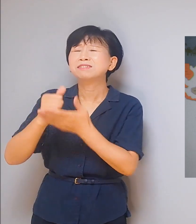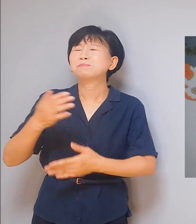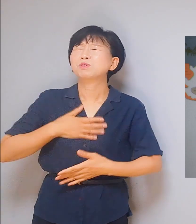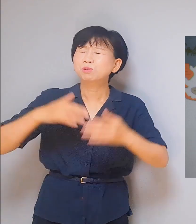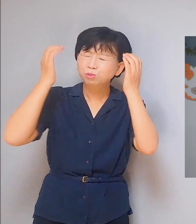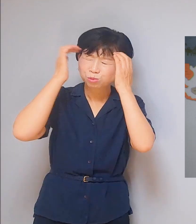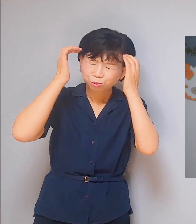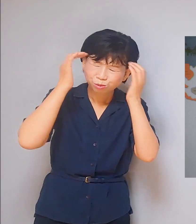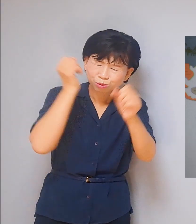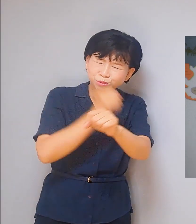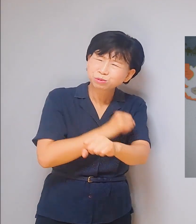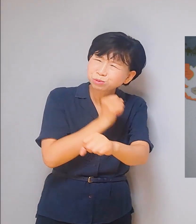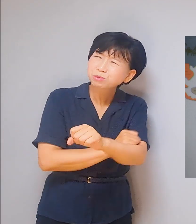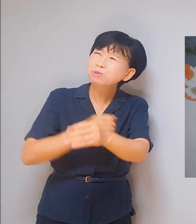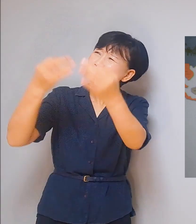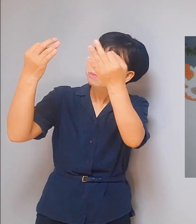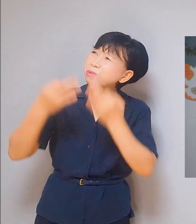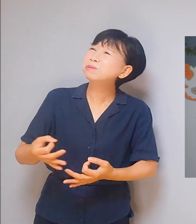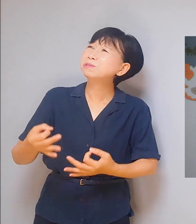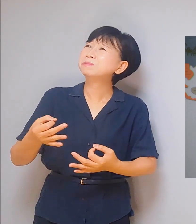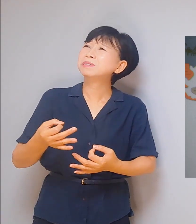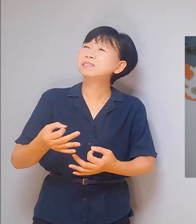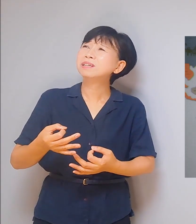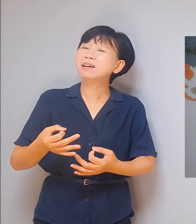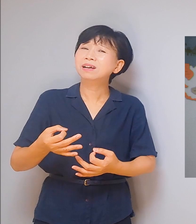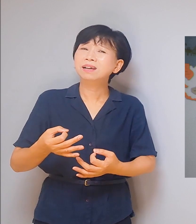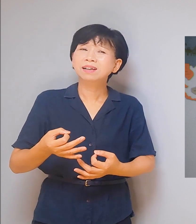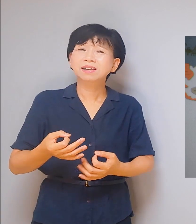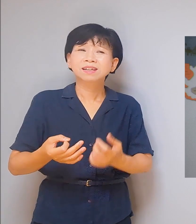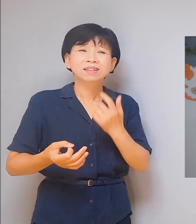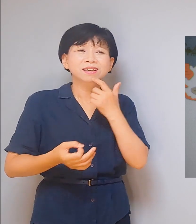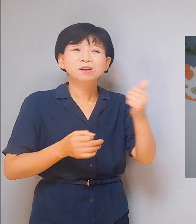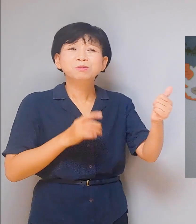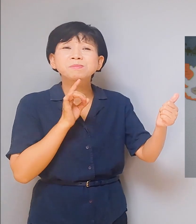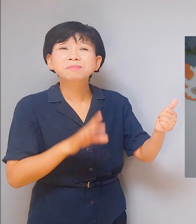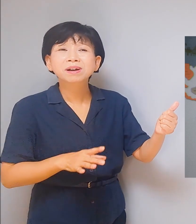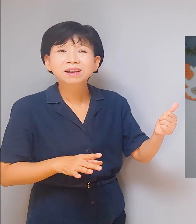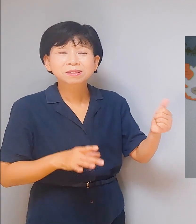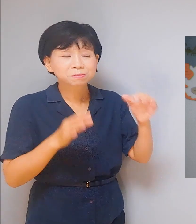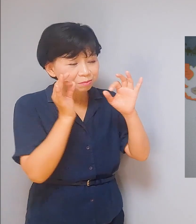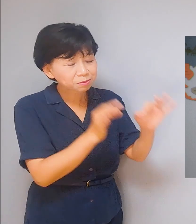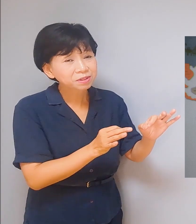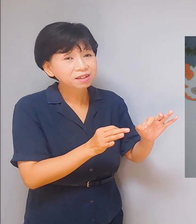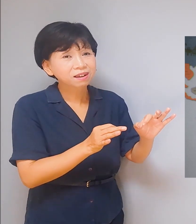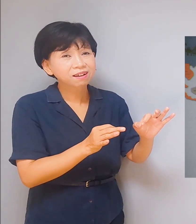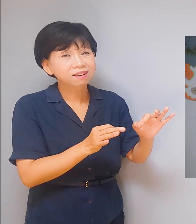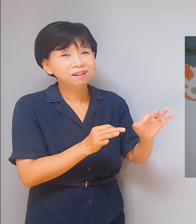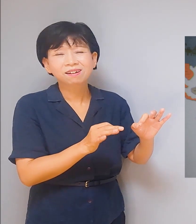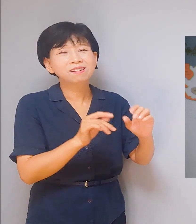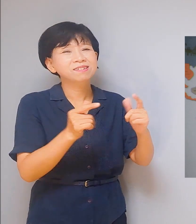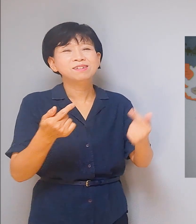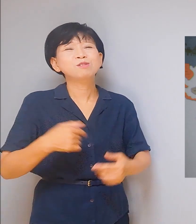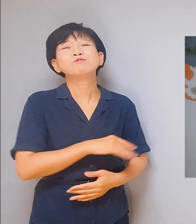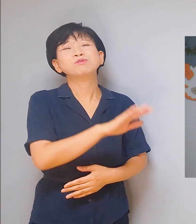내 수고를 보십니다. 야곱만 그럴까요? 야곱의 하나님은 우리의 하나님이신 줄 믿습니다.